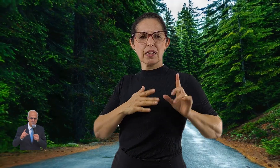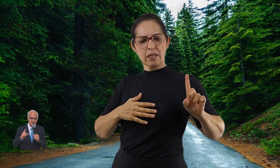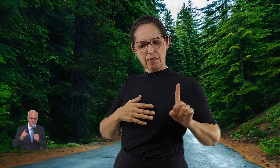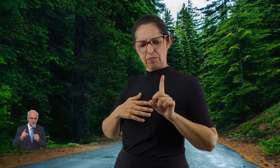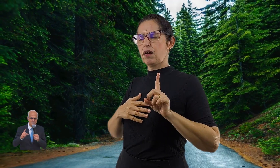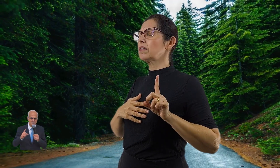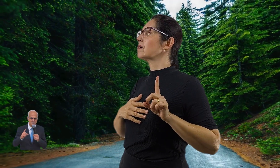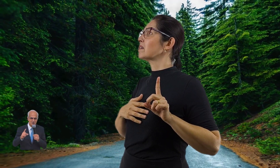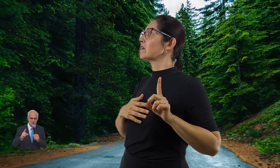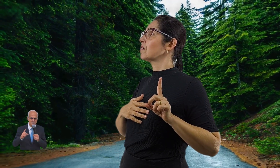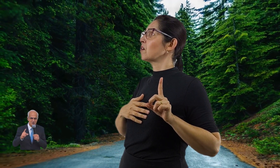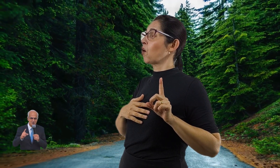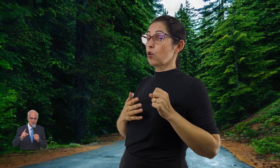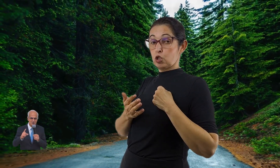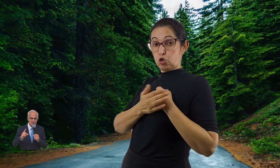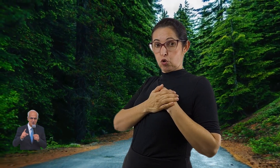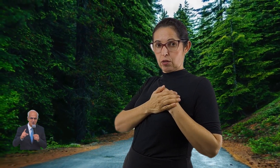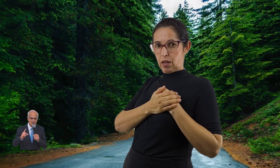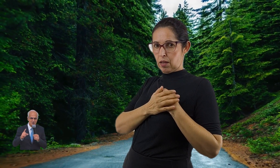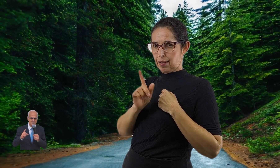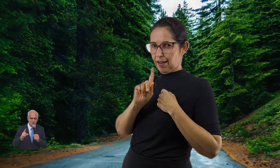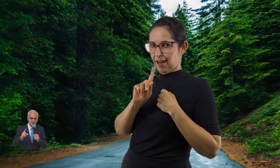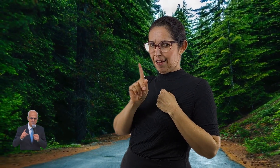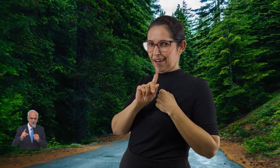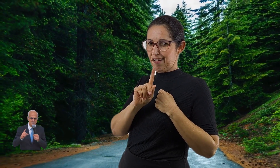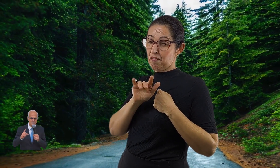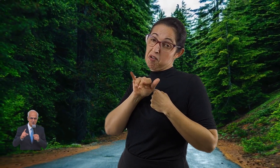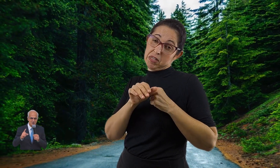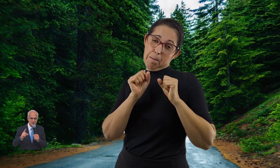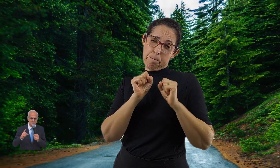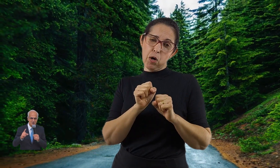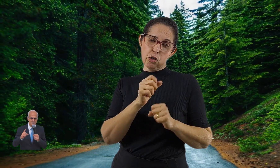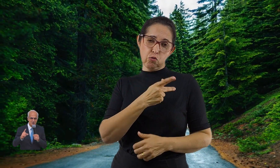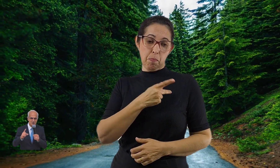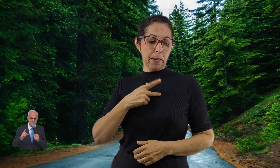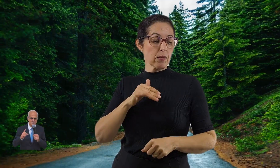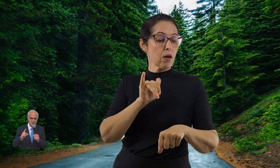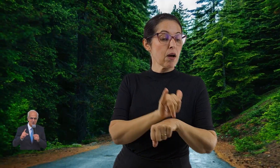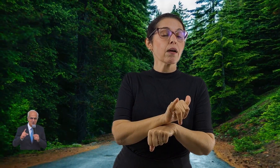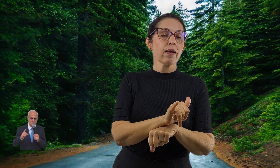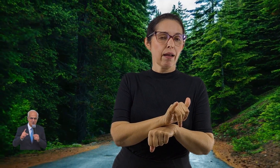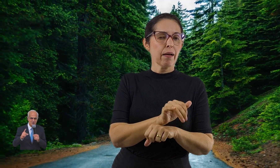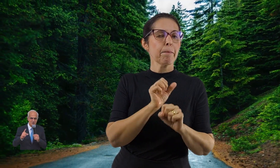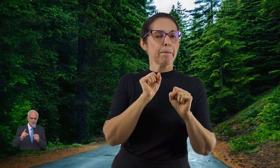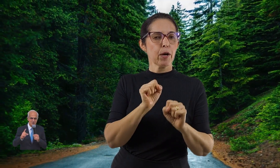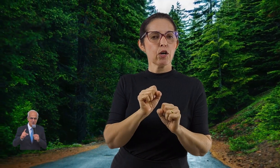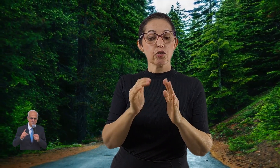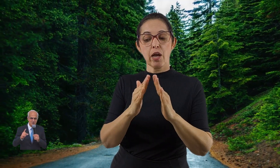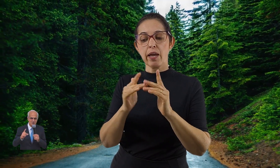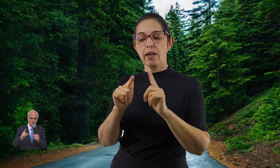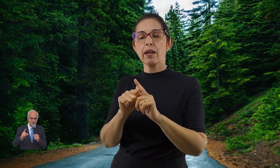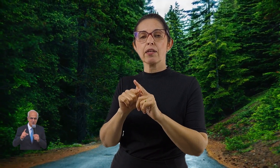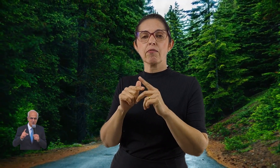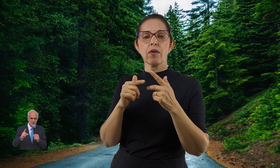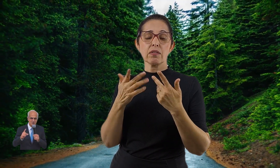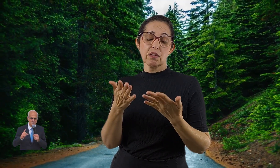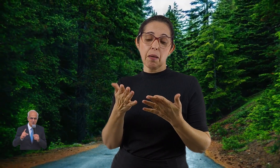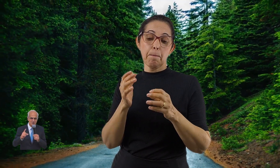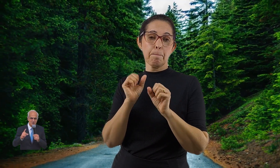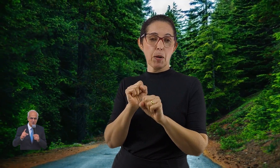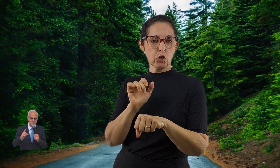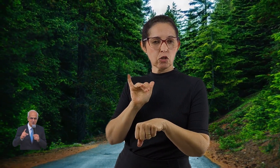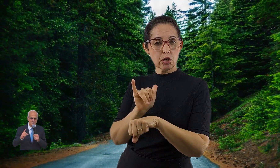Senhor sem querer esconder. Você pode enganar o seu pastor, você pode enganar uma igreja com o seu discurso, mas você